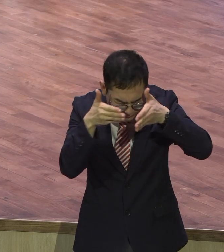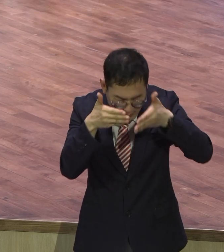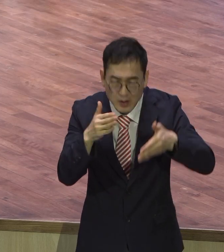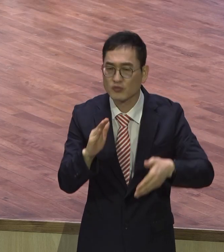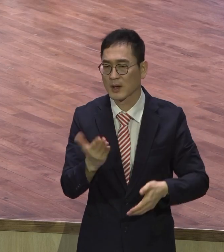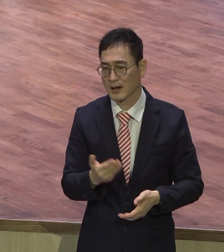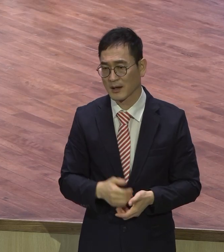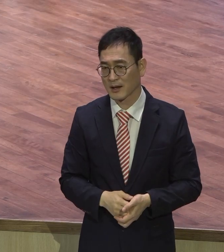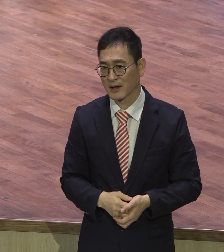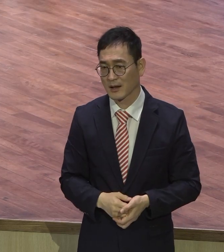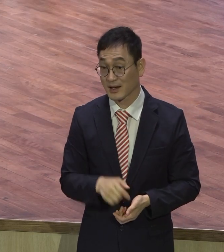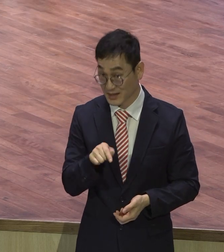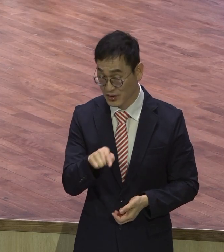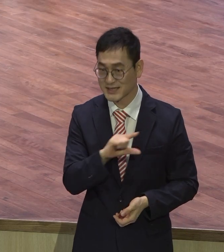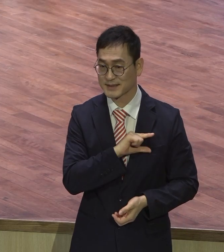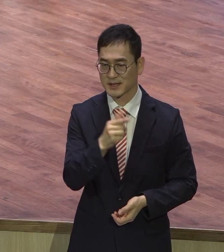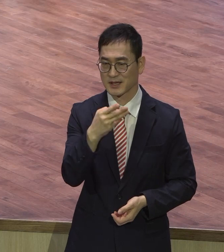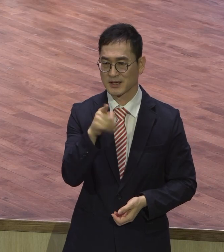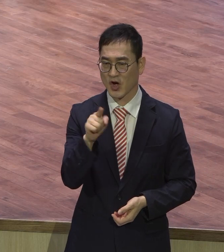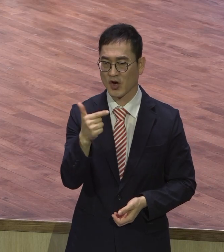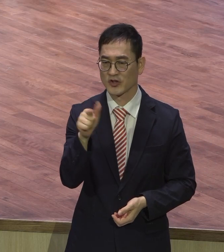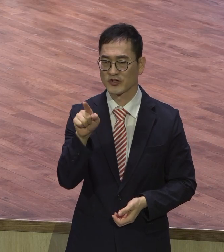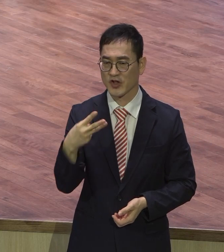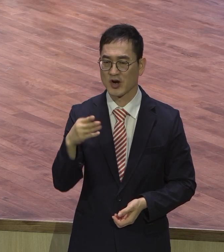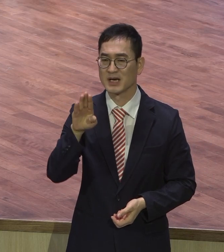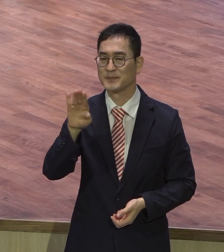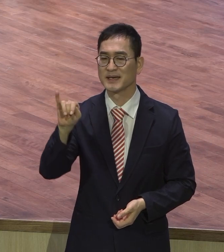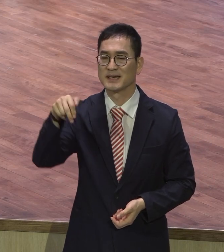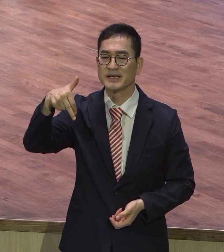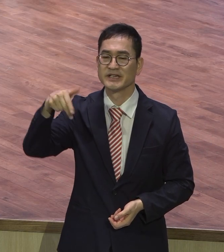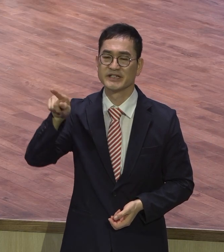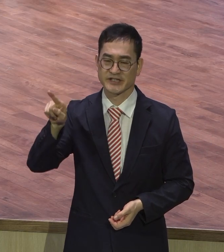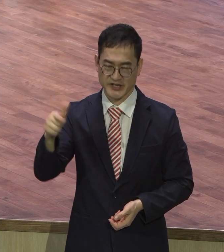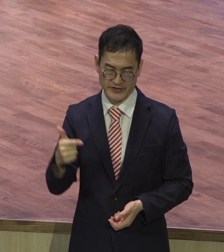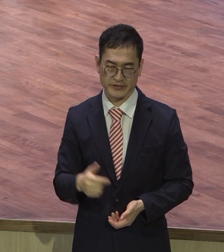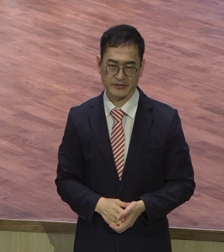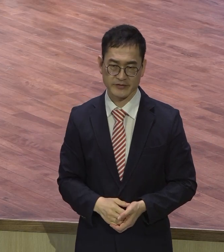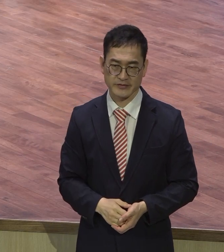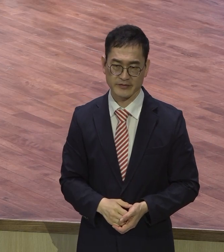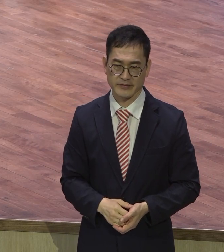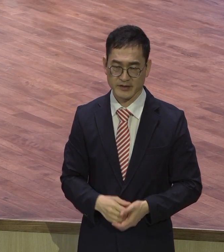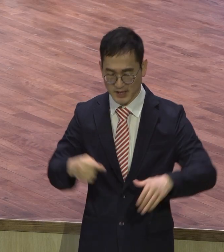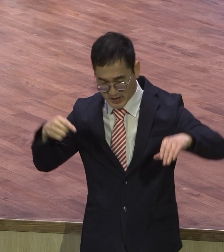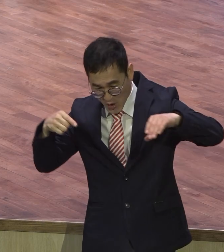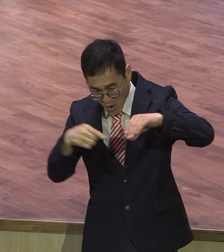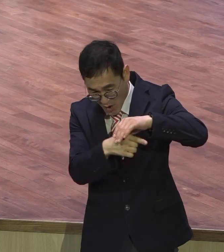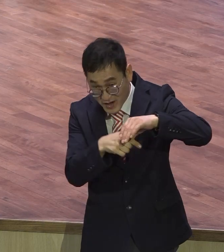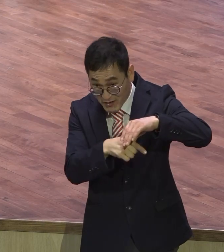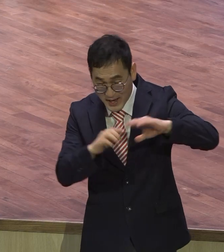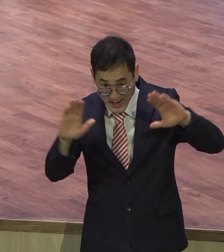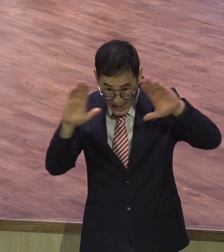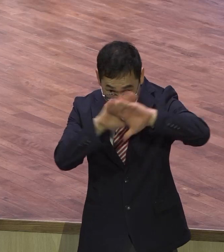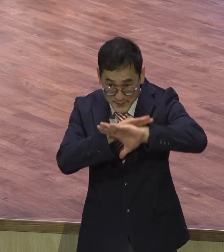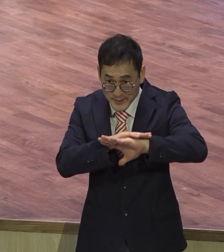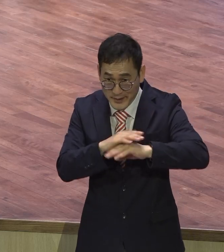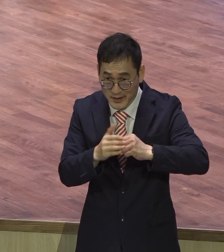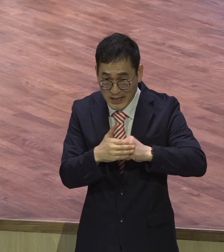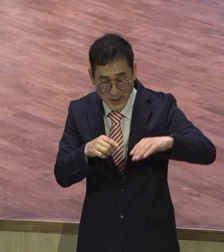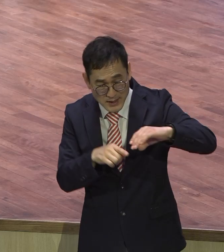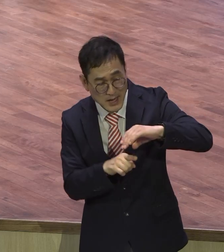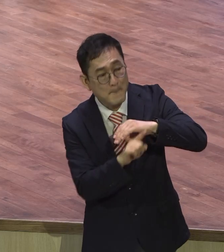그게 뜻이에요. 터널 비전. 그러니까 터널 안에만 있기 때문에 터널 밖에